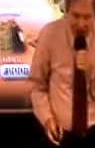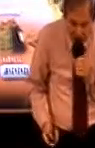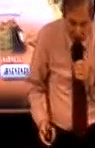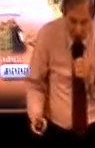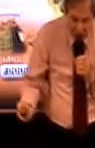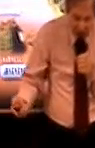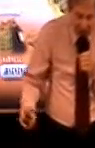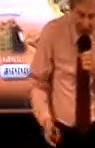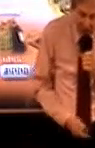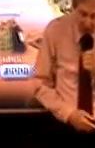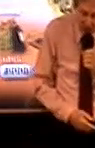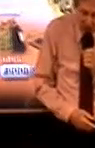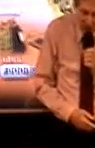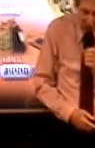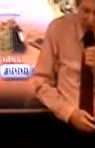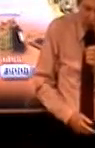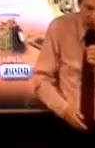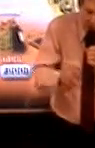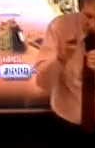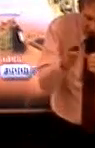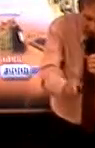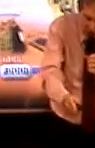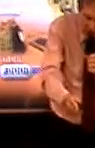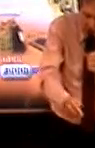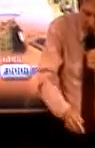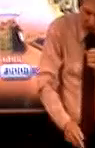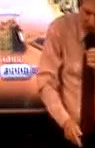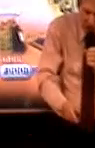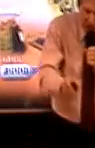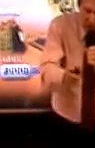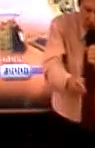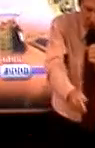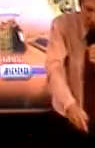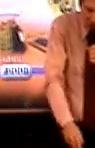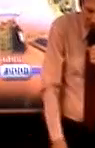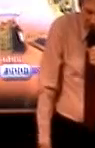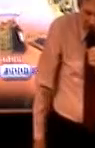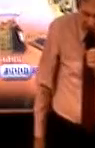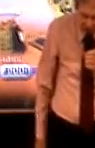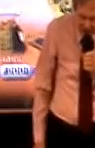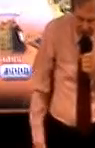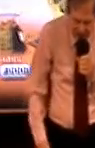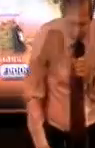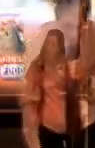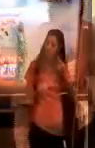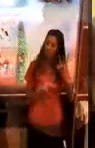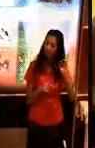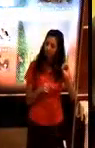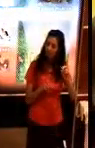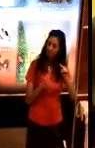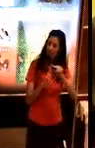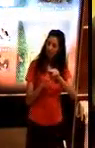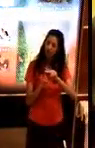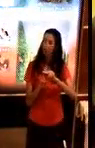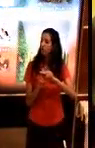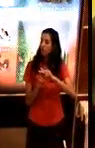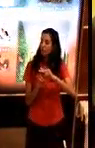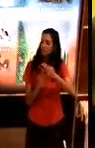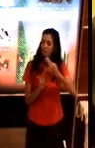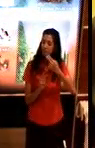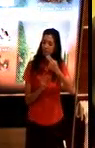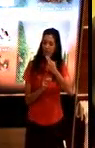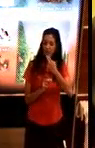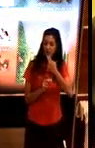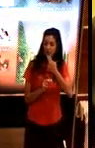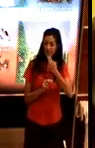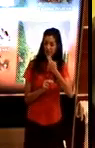En esto consiste la salvación. Por eso allí en Éxodo 20, el versículo 11 dice: porque en seis días hizo Jehová los